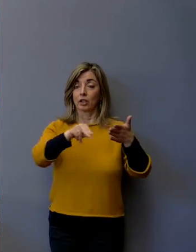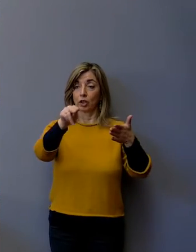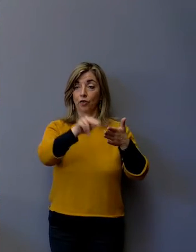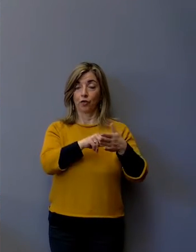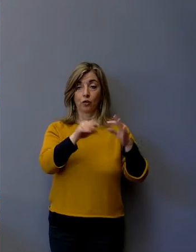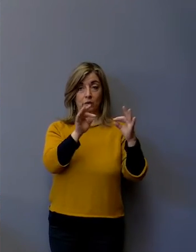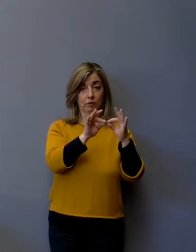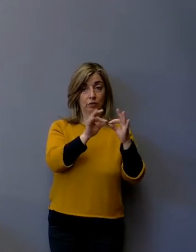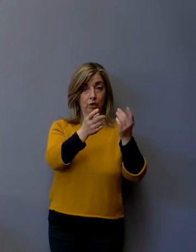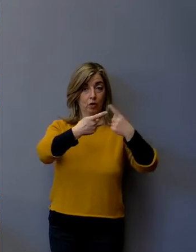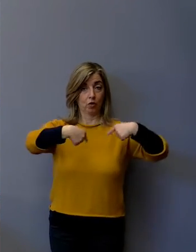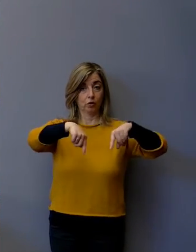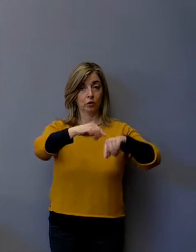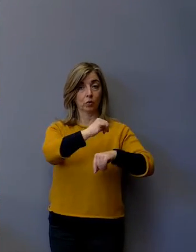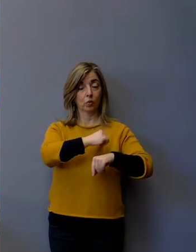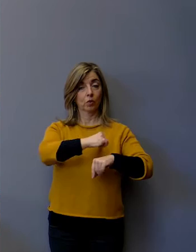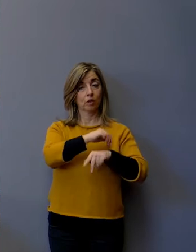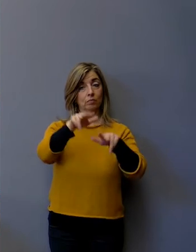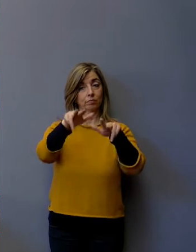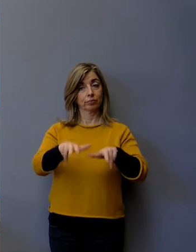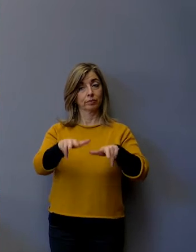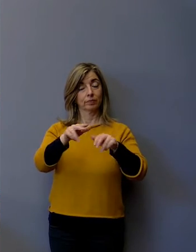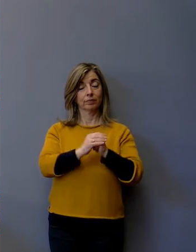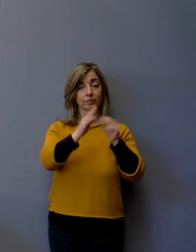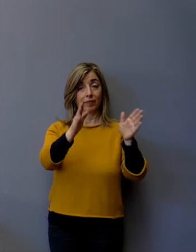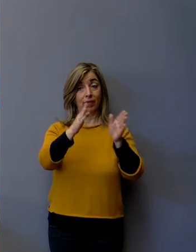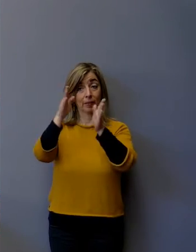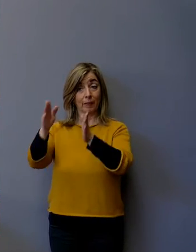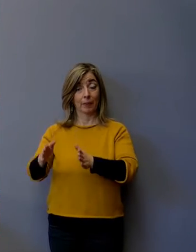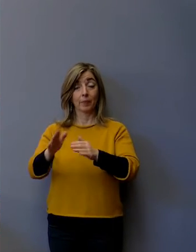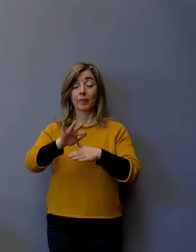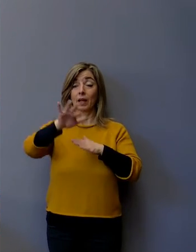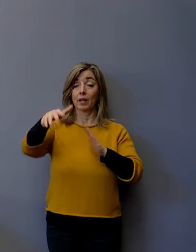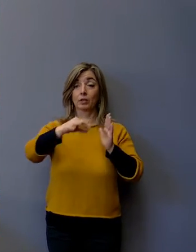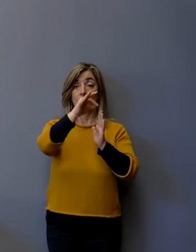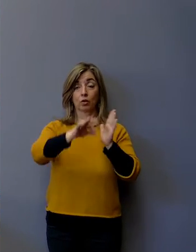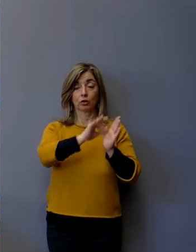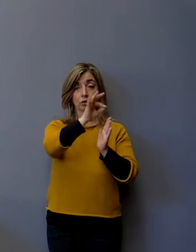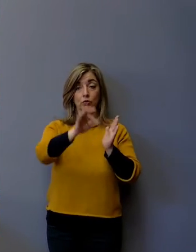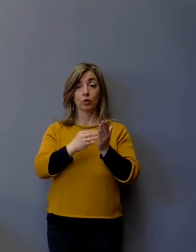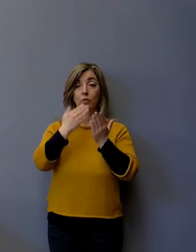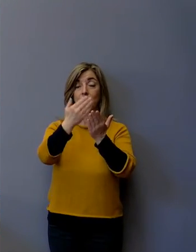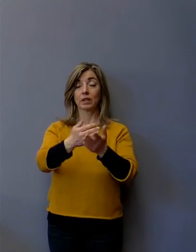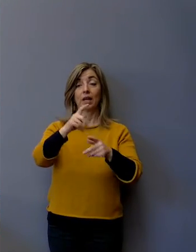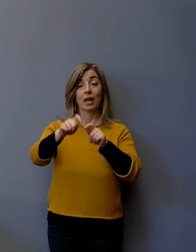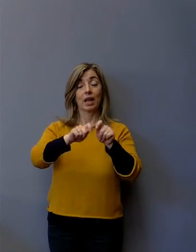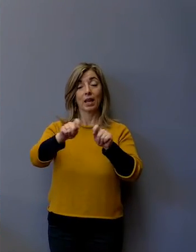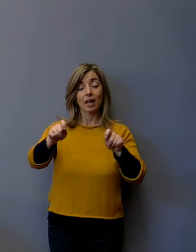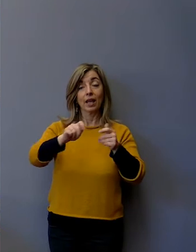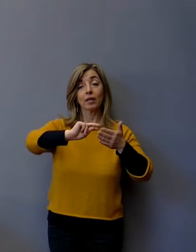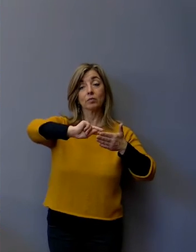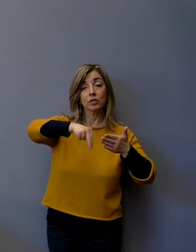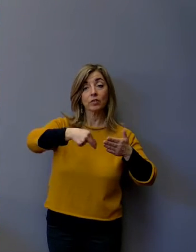comunale approva ma siamo ora a ulteriori ordini del giorno presentati dalla lega a firma consiglieri